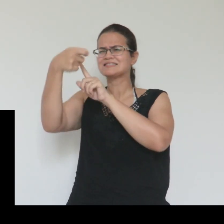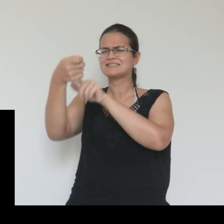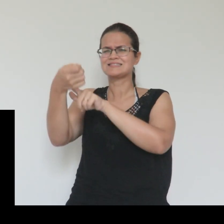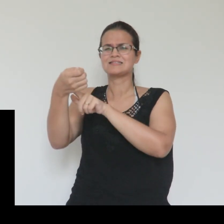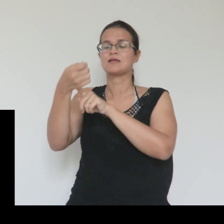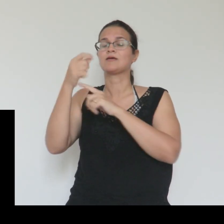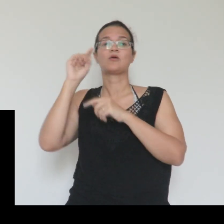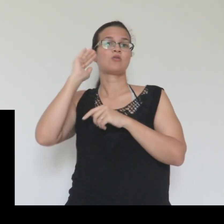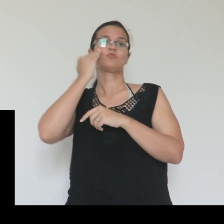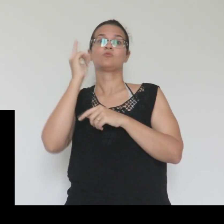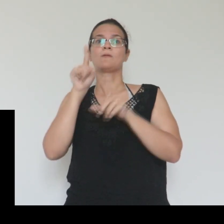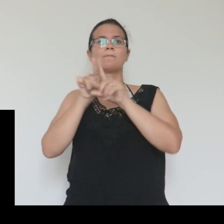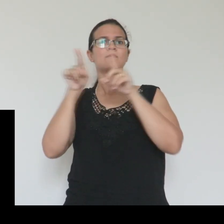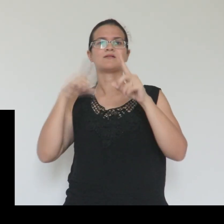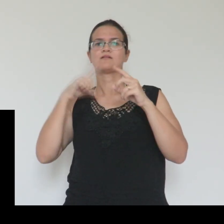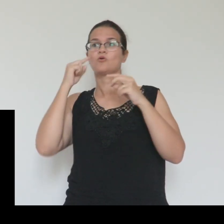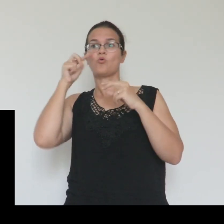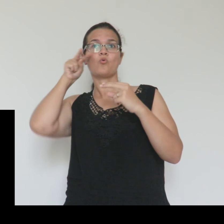E o que é ideal, né?